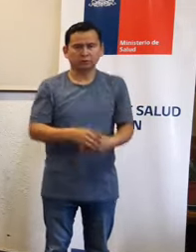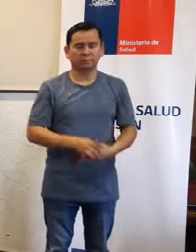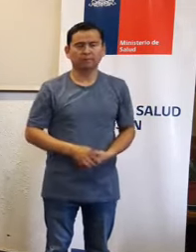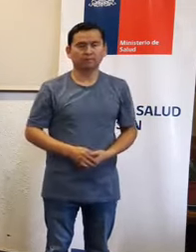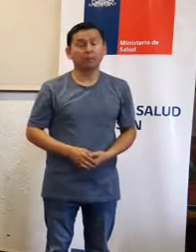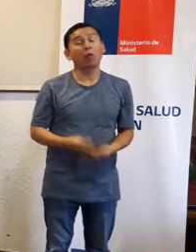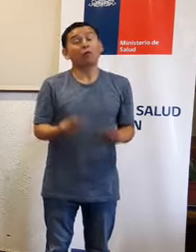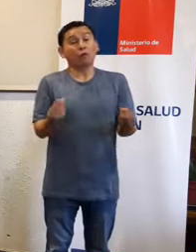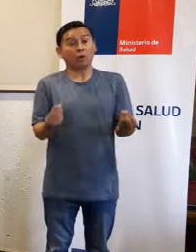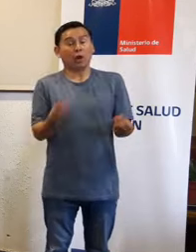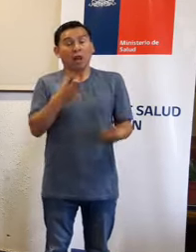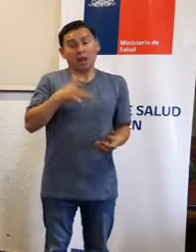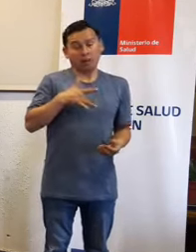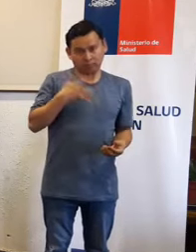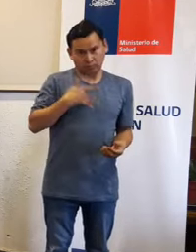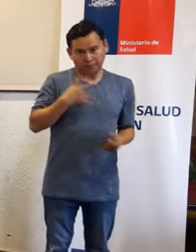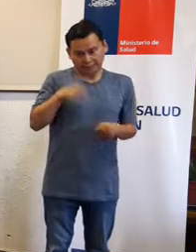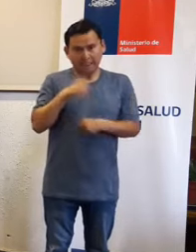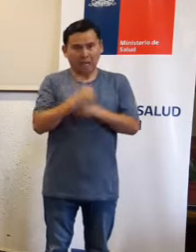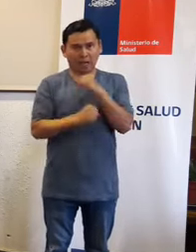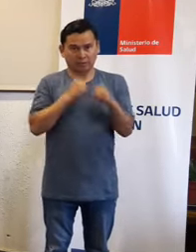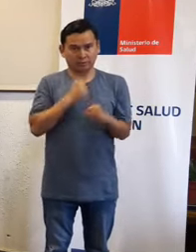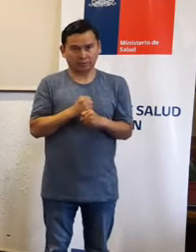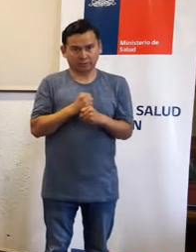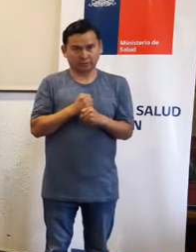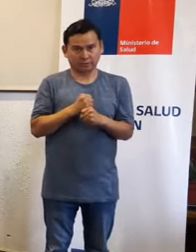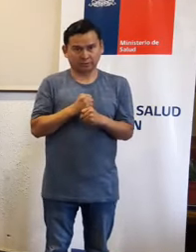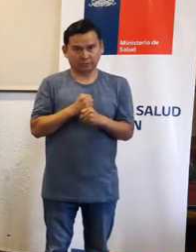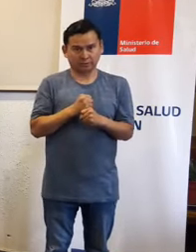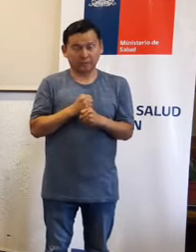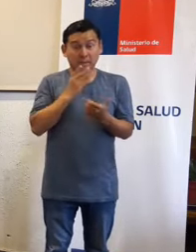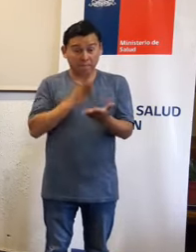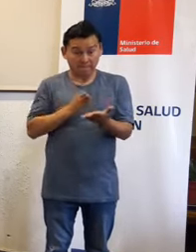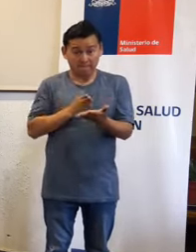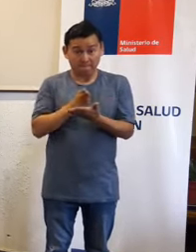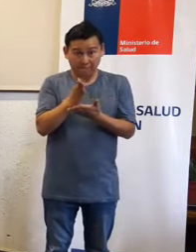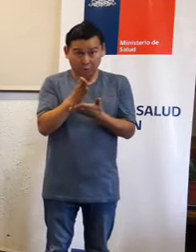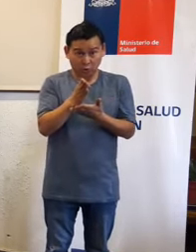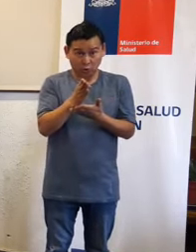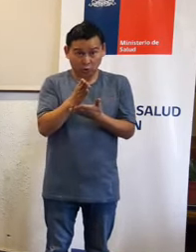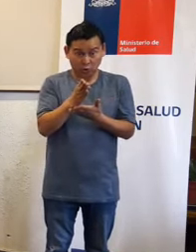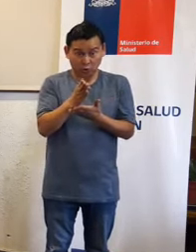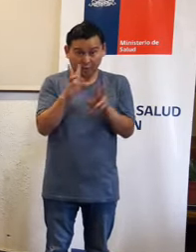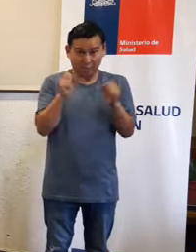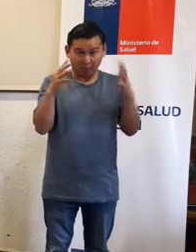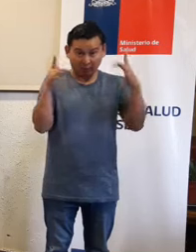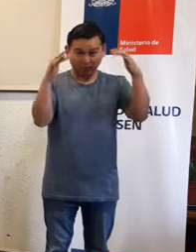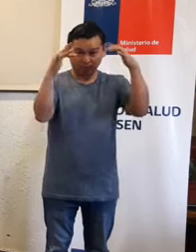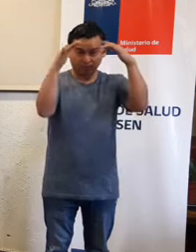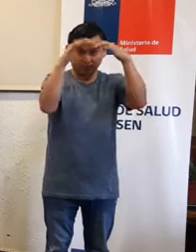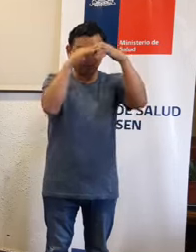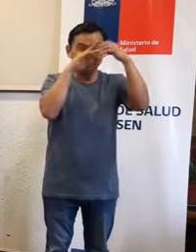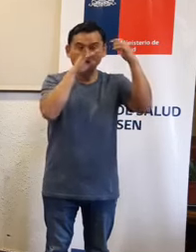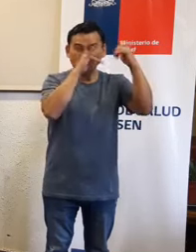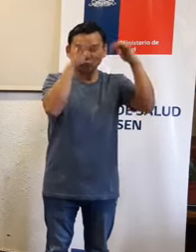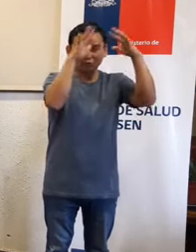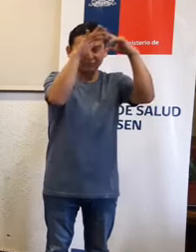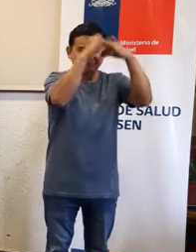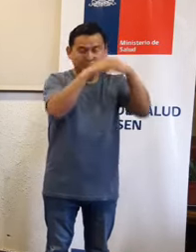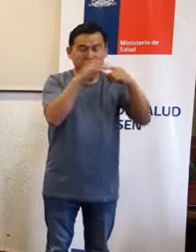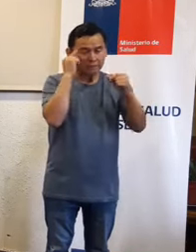Bueno, lamentablemente este año el inicio del proceso de contaminación que las mediciones